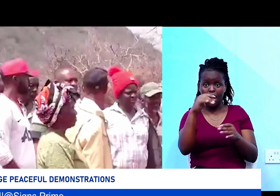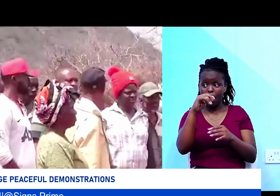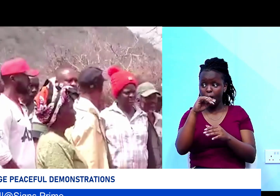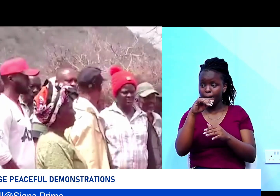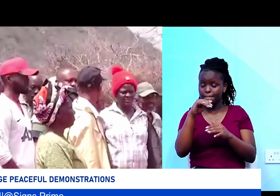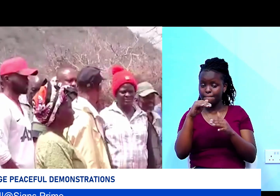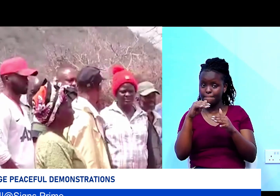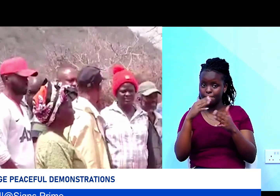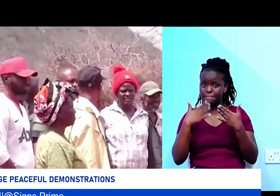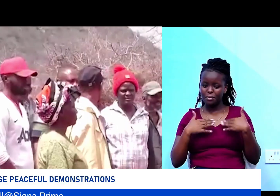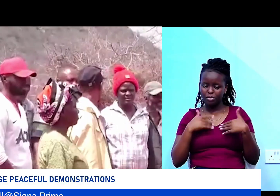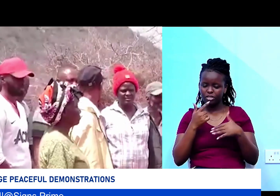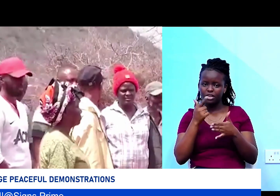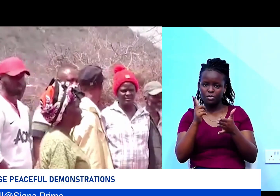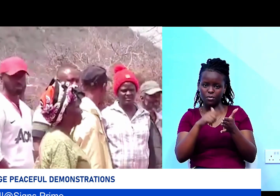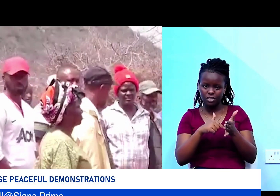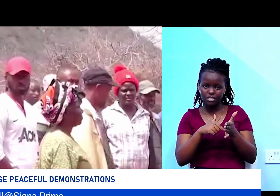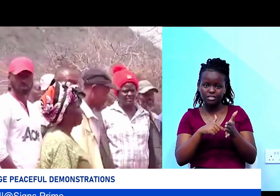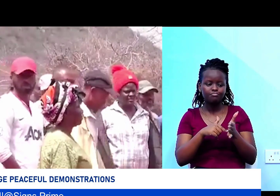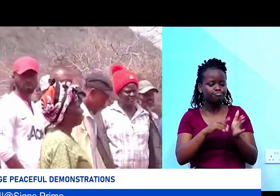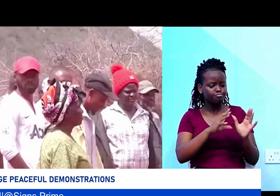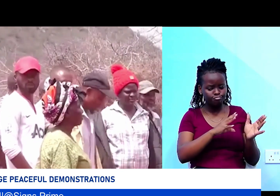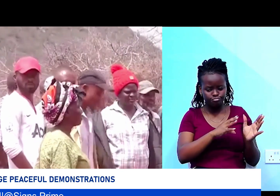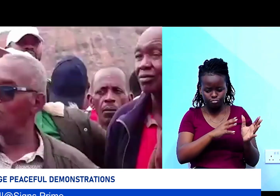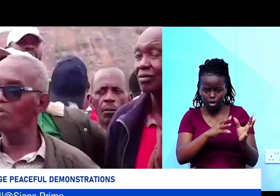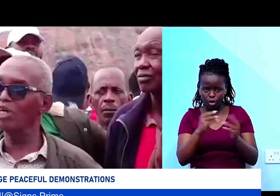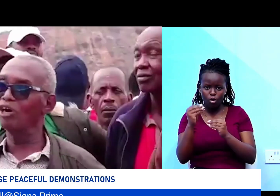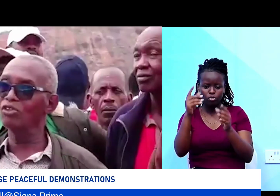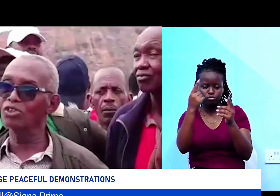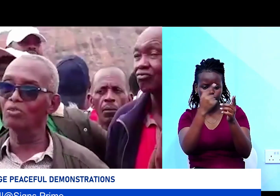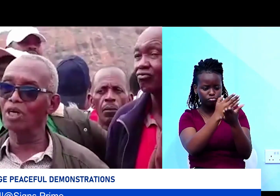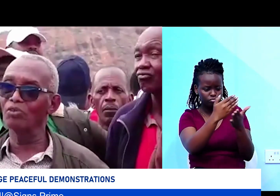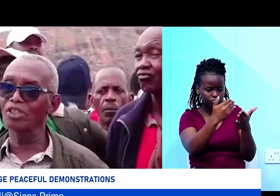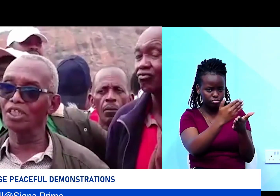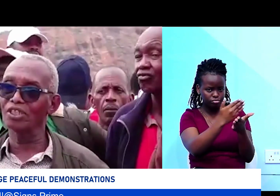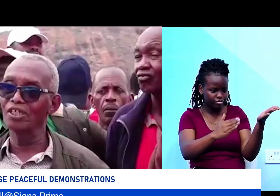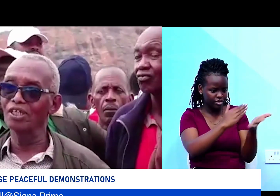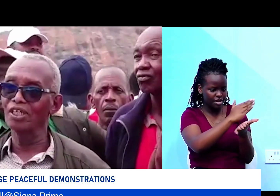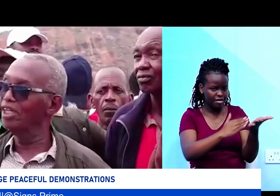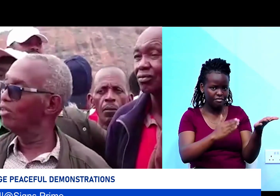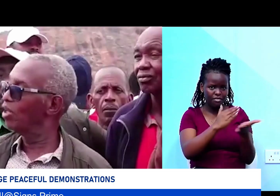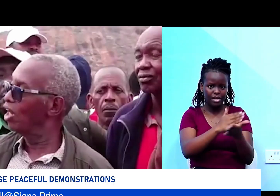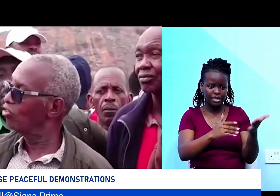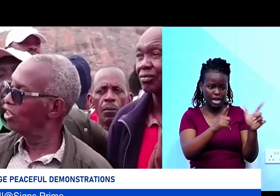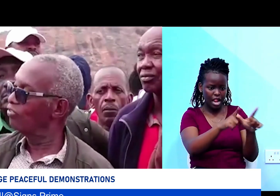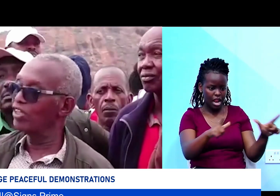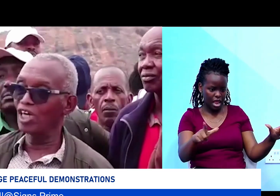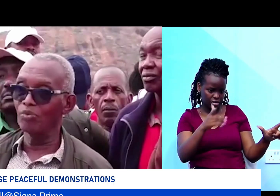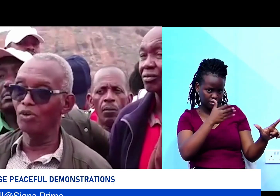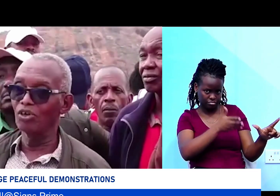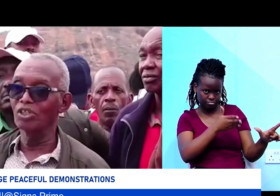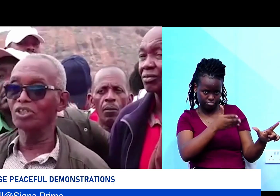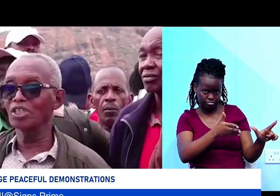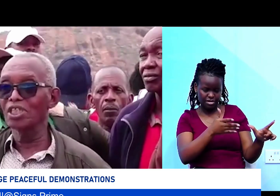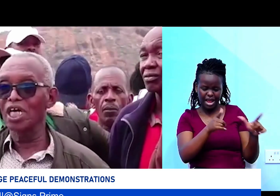endeni mkafanye ugawajaji wa shamba. Na hili shamba limegawanywa sio mara moja sasa, limegawanywa David akapewa. Sasa